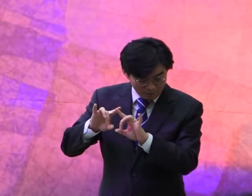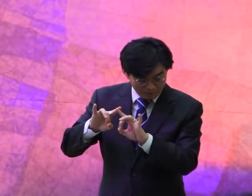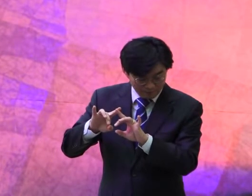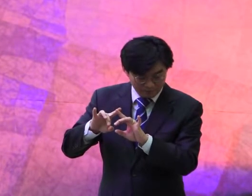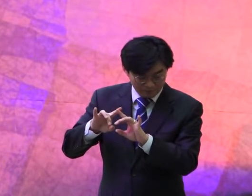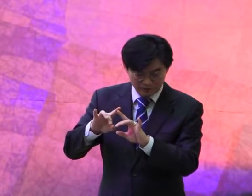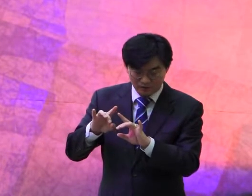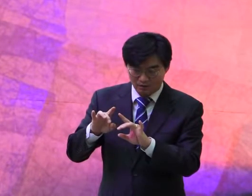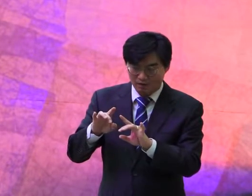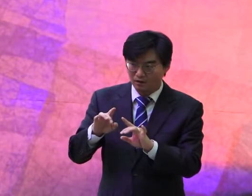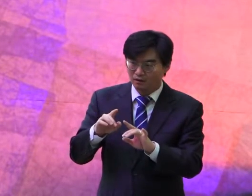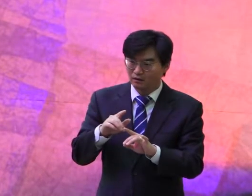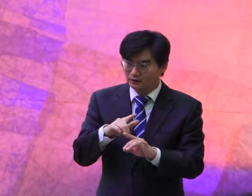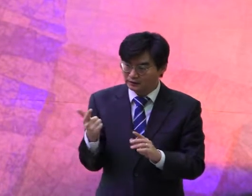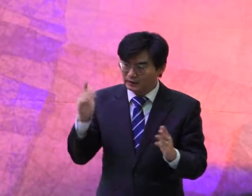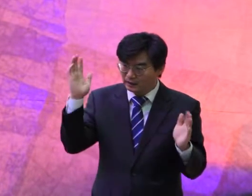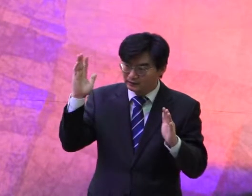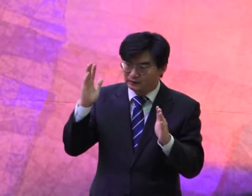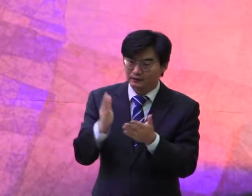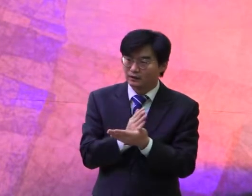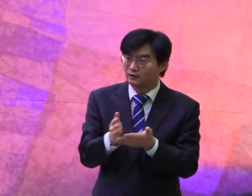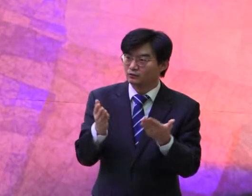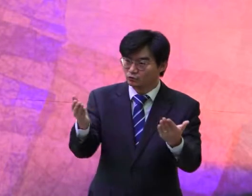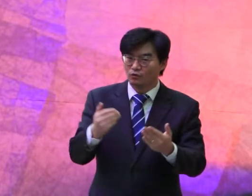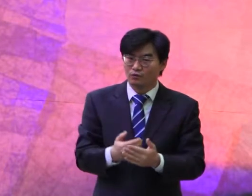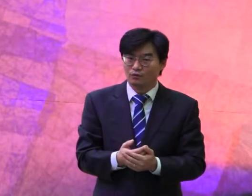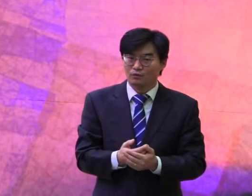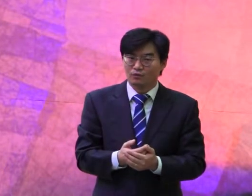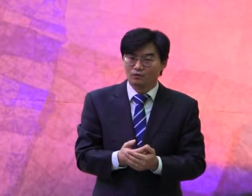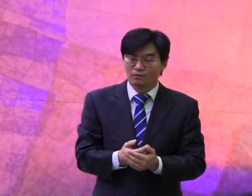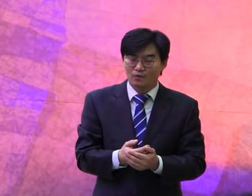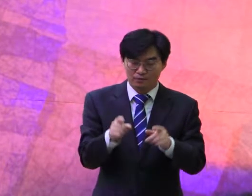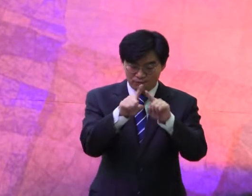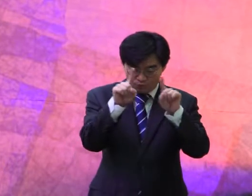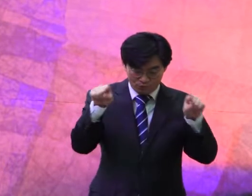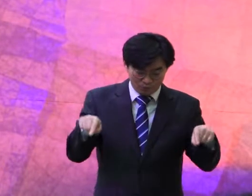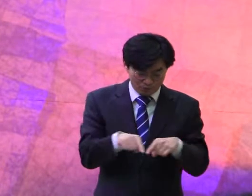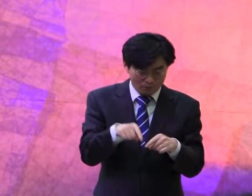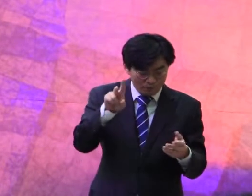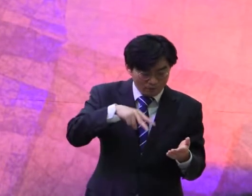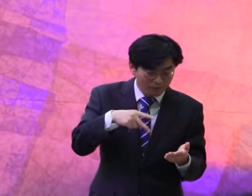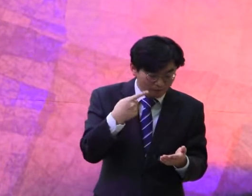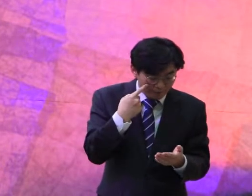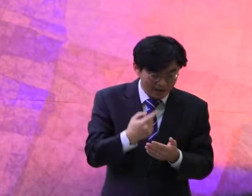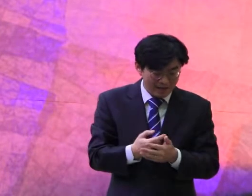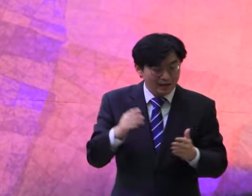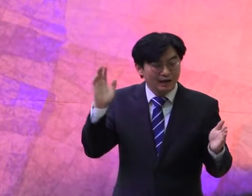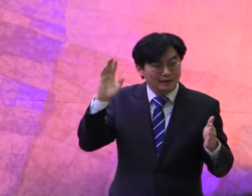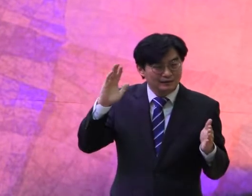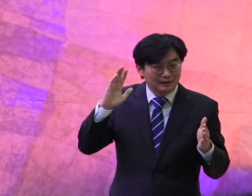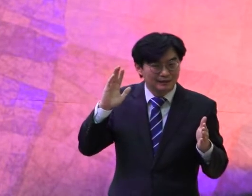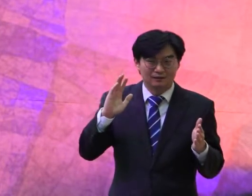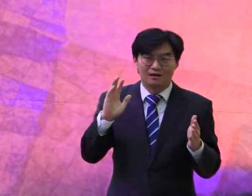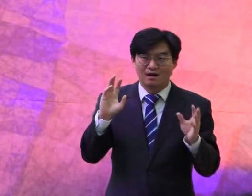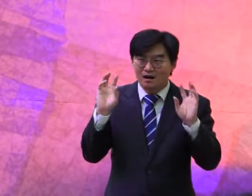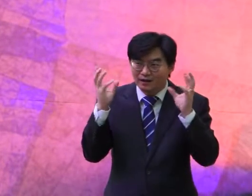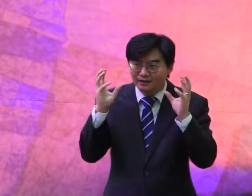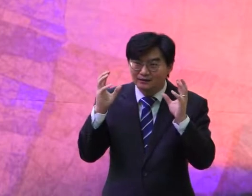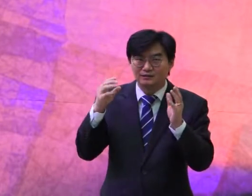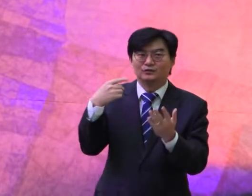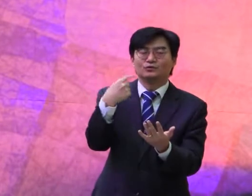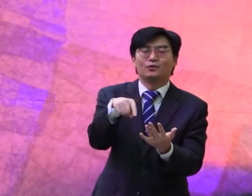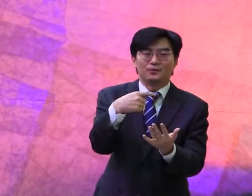좀 나눠드렸고, 오늘 예배를 마치시고 여러분 나가실 때에 전단지를 드릴 텐데요. 여러분 주변에 젊은 세대가